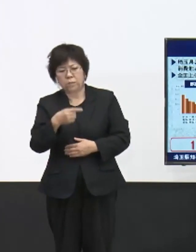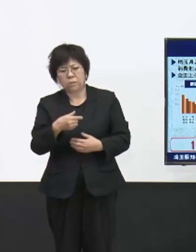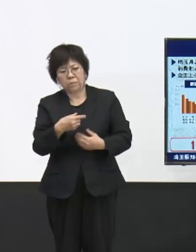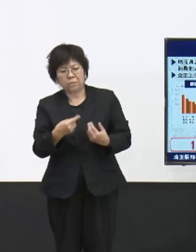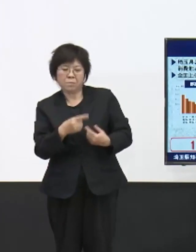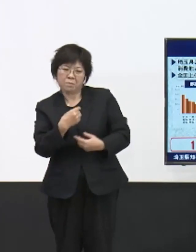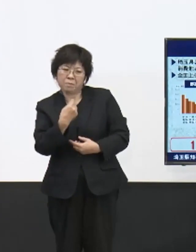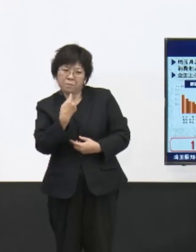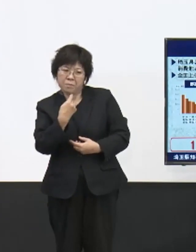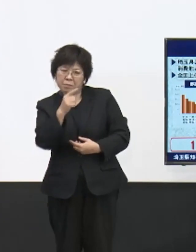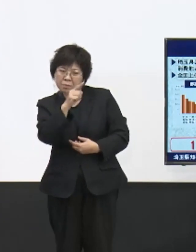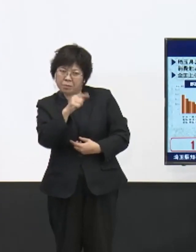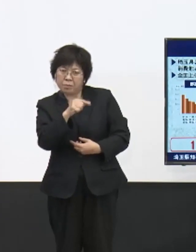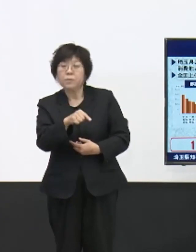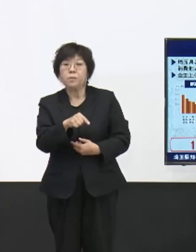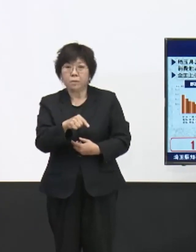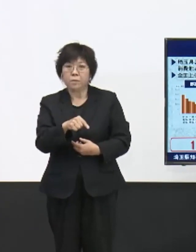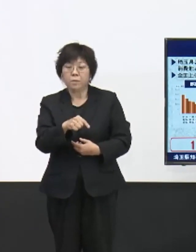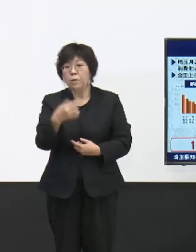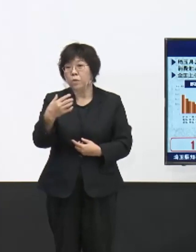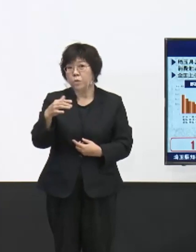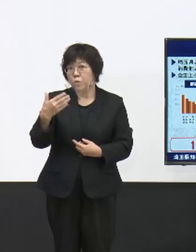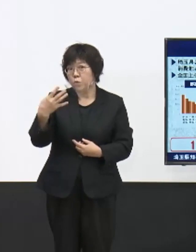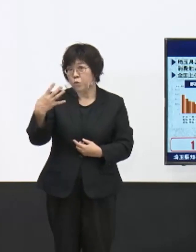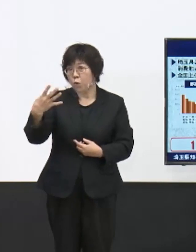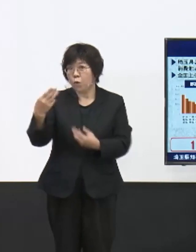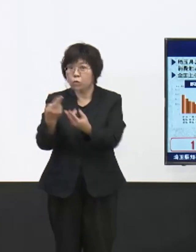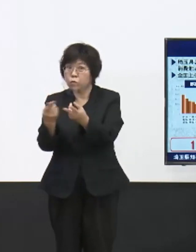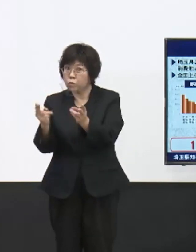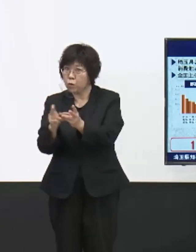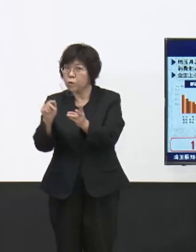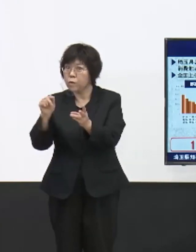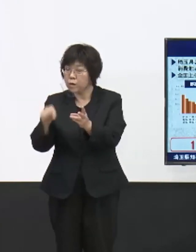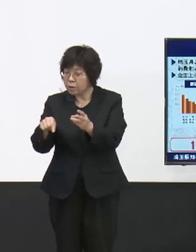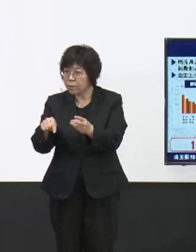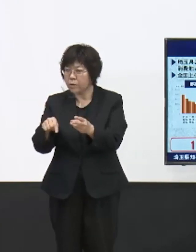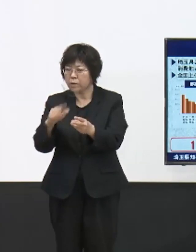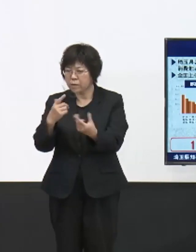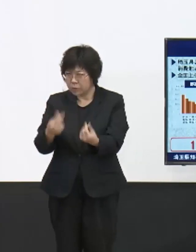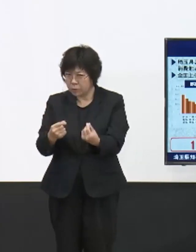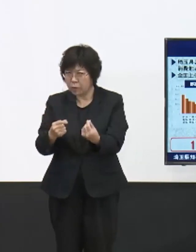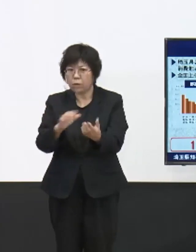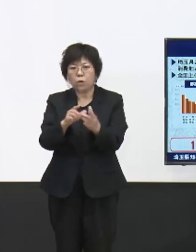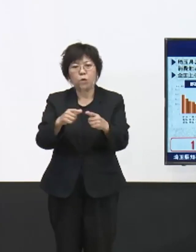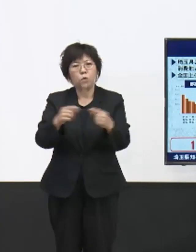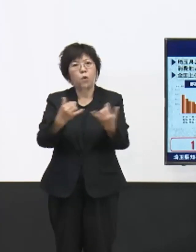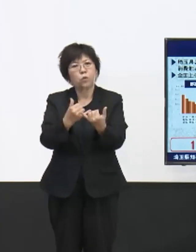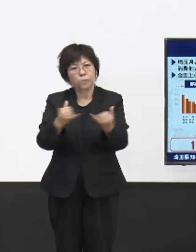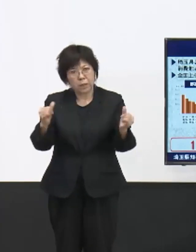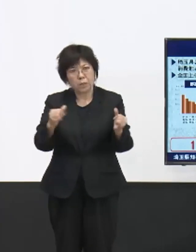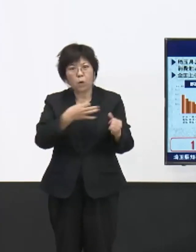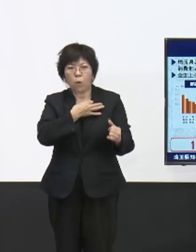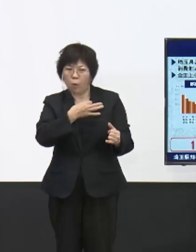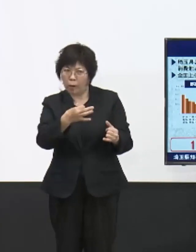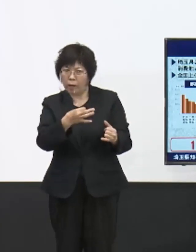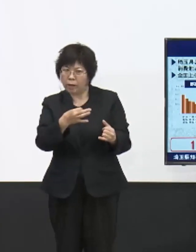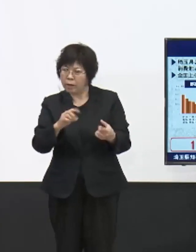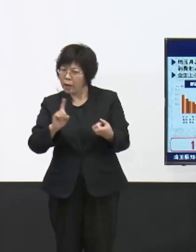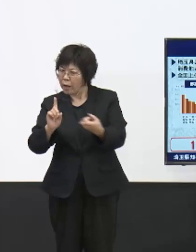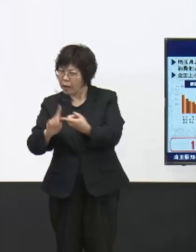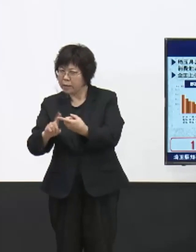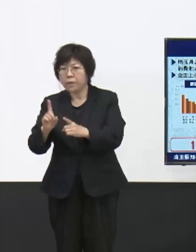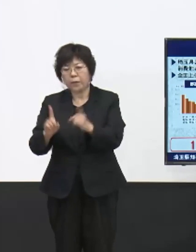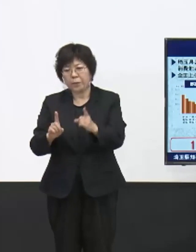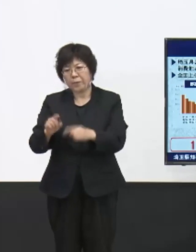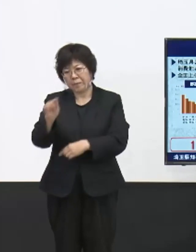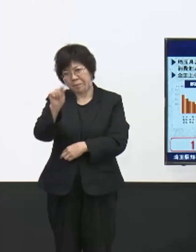もの、政局は別としてですね、政策等で答えきれたかどうか、こういったところはやはり